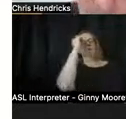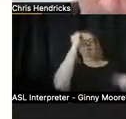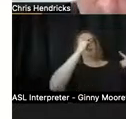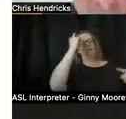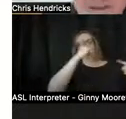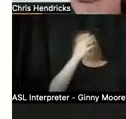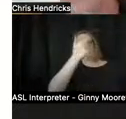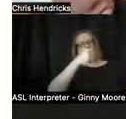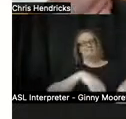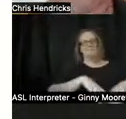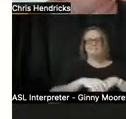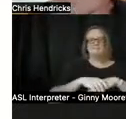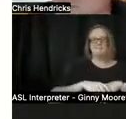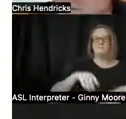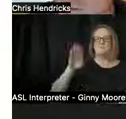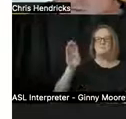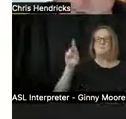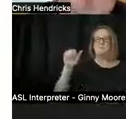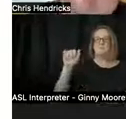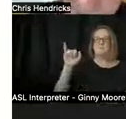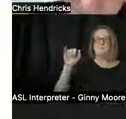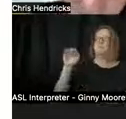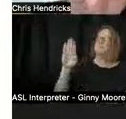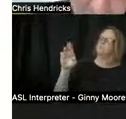como el presidente de nuestro consejo